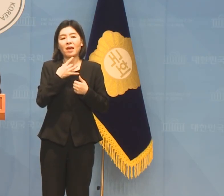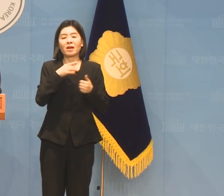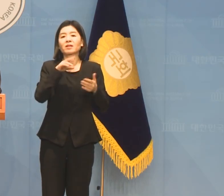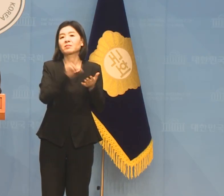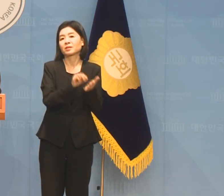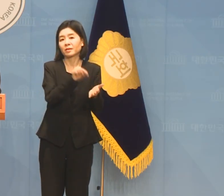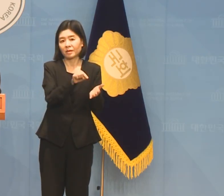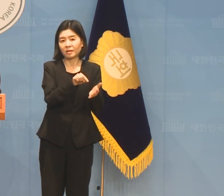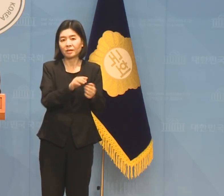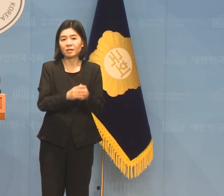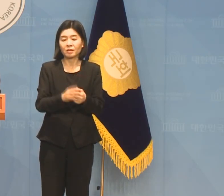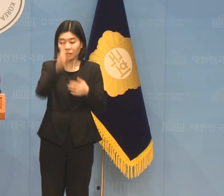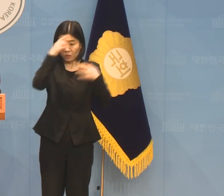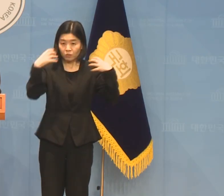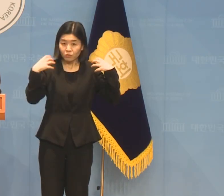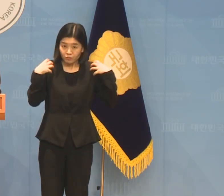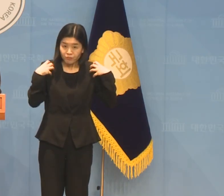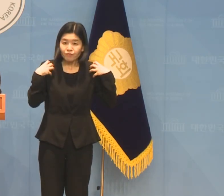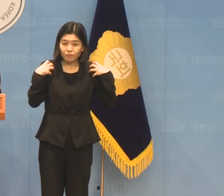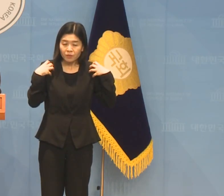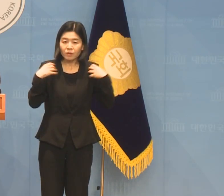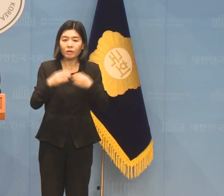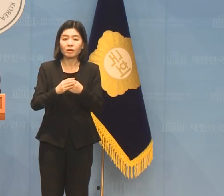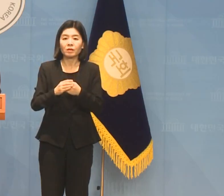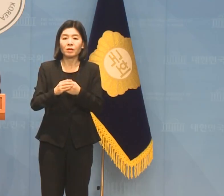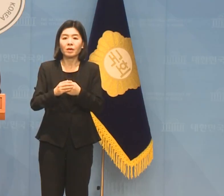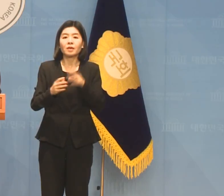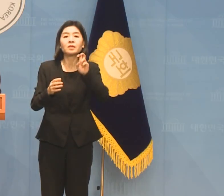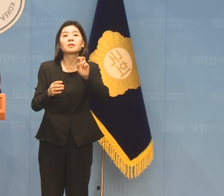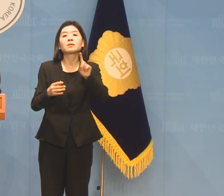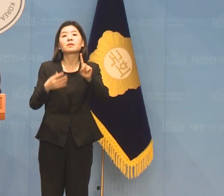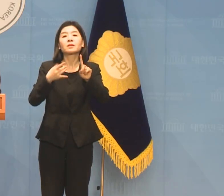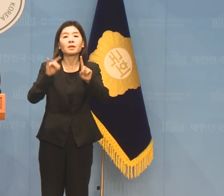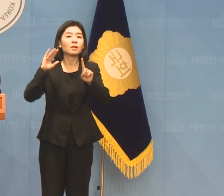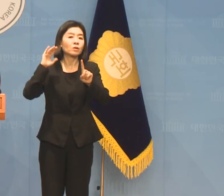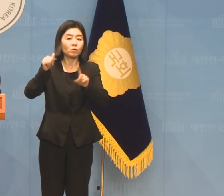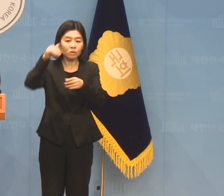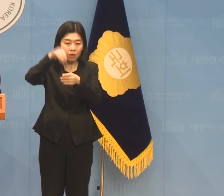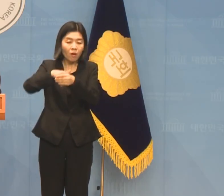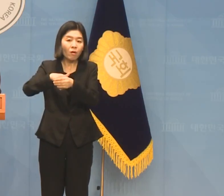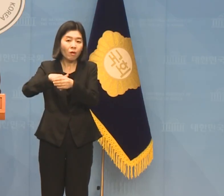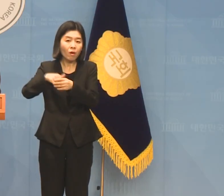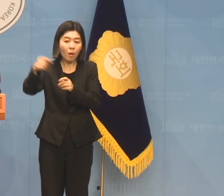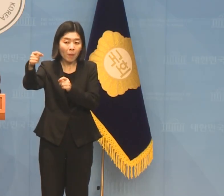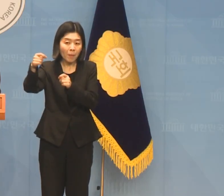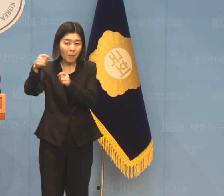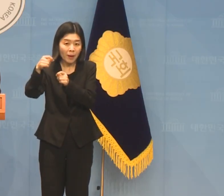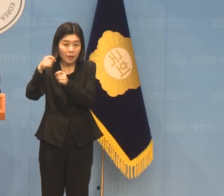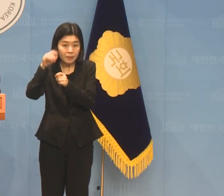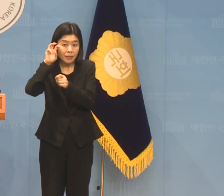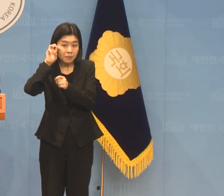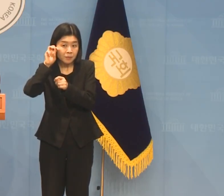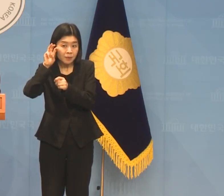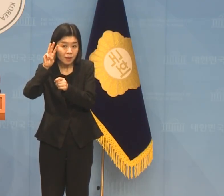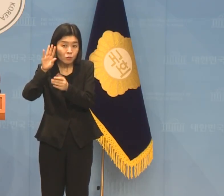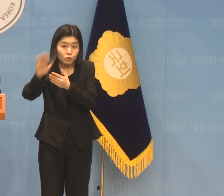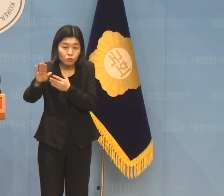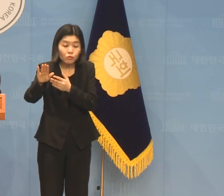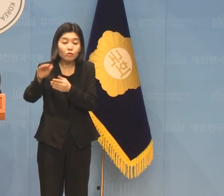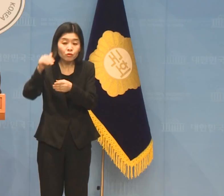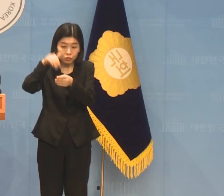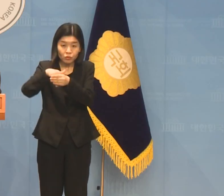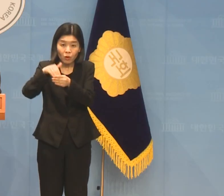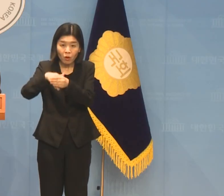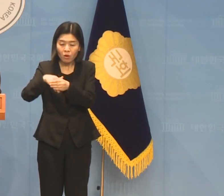정부가 43일 앞으로 다가온 제21대 대통령 선거를 공정하고 투명하게 관리할